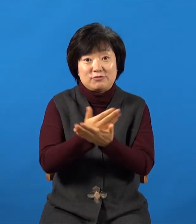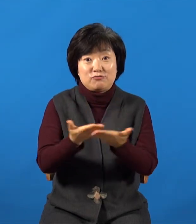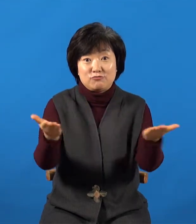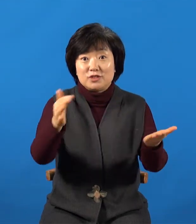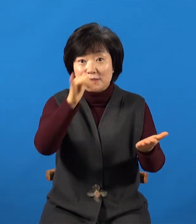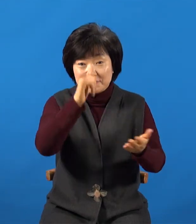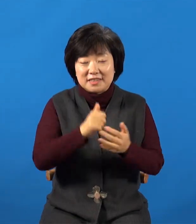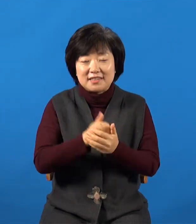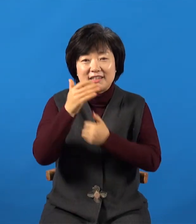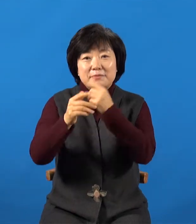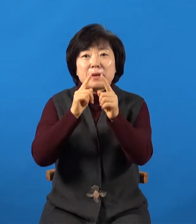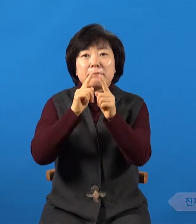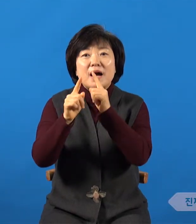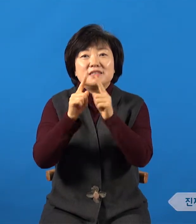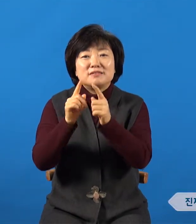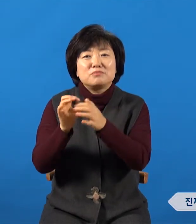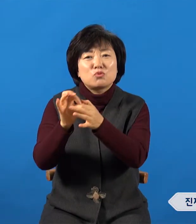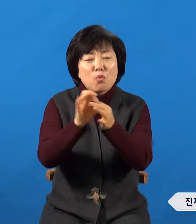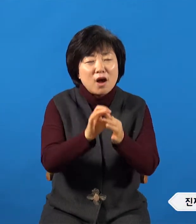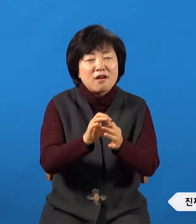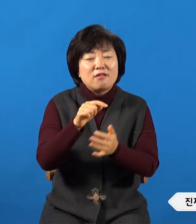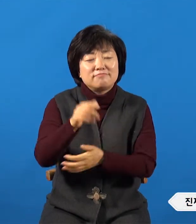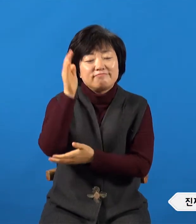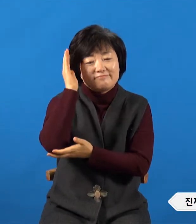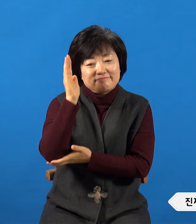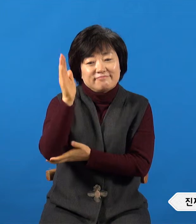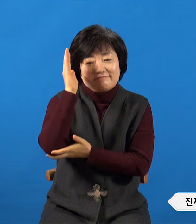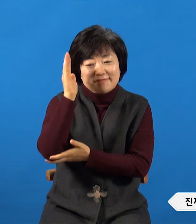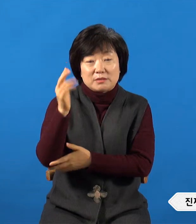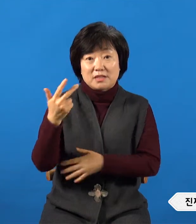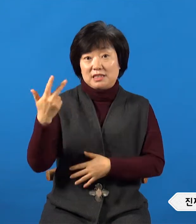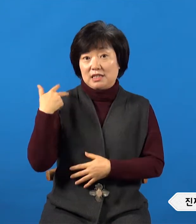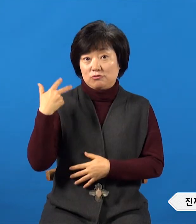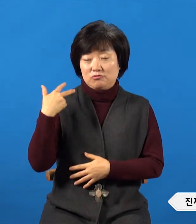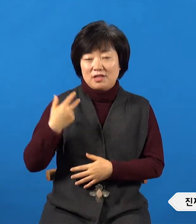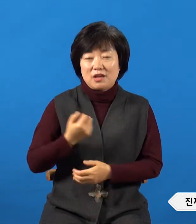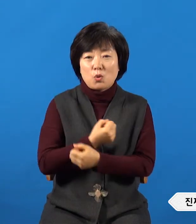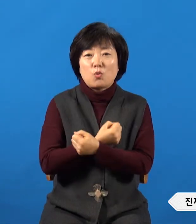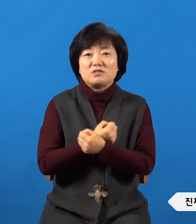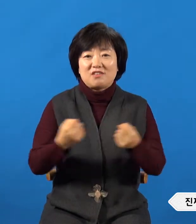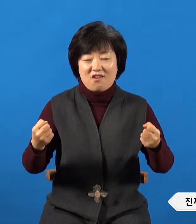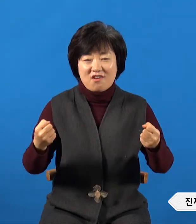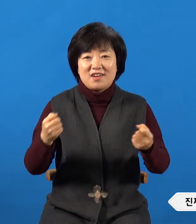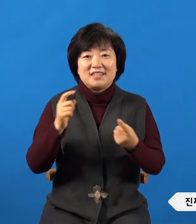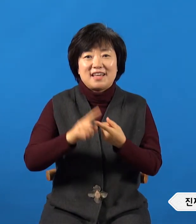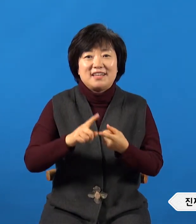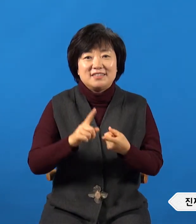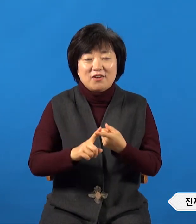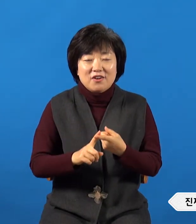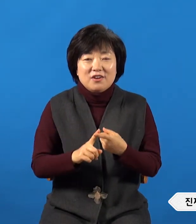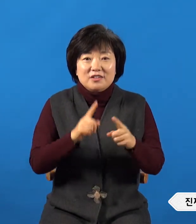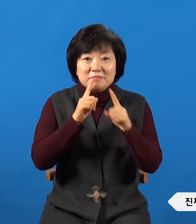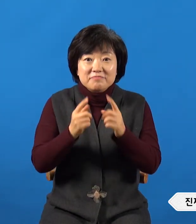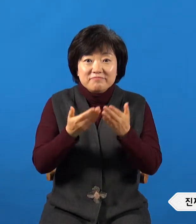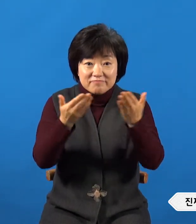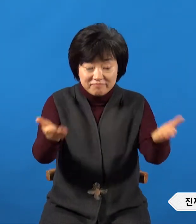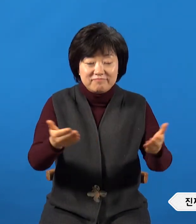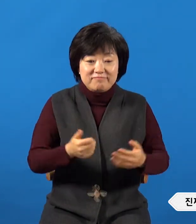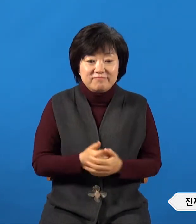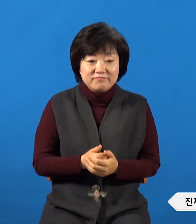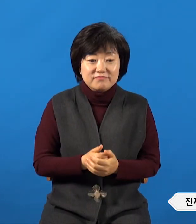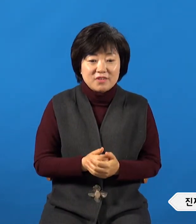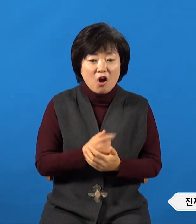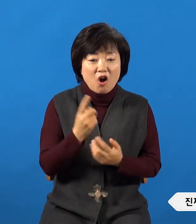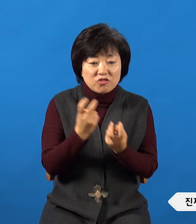우리가 하나님 말씀을 통해서 이야기하면서 지난주에는 용서의 영성이라는 말씀을 가지고 어떻게